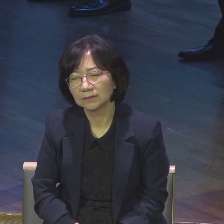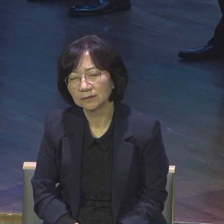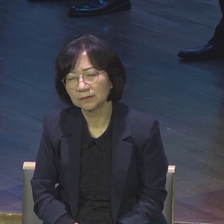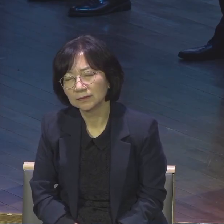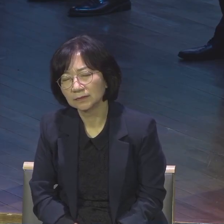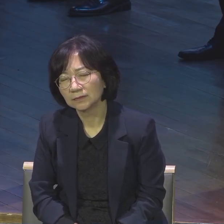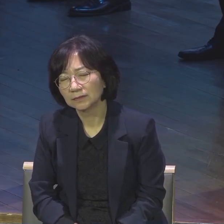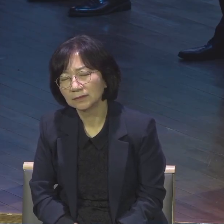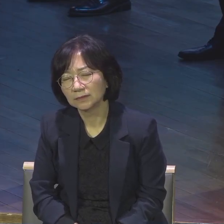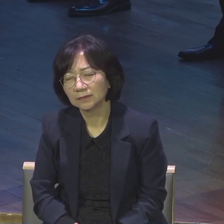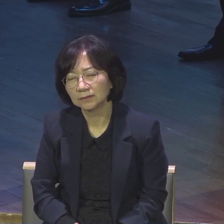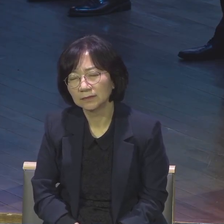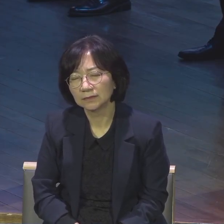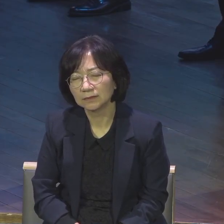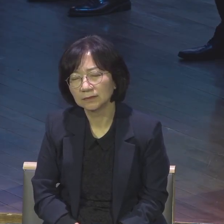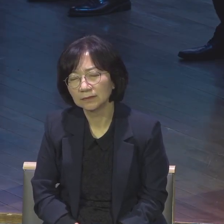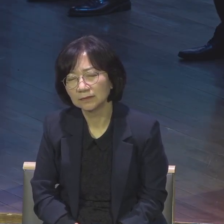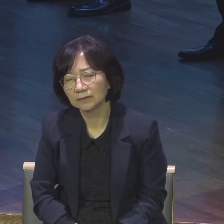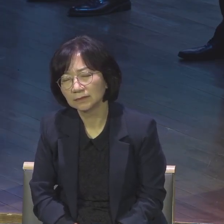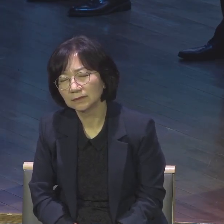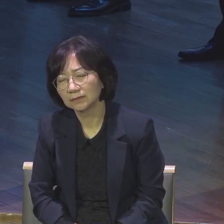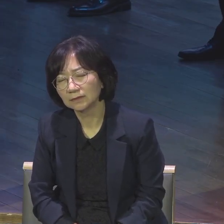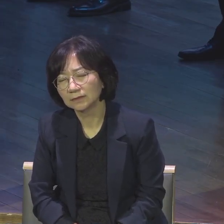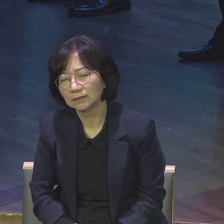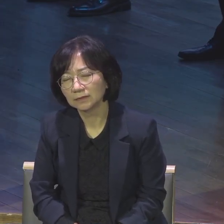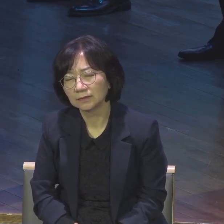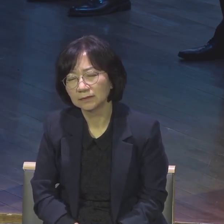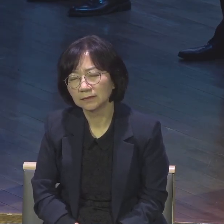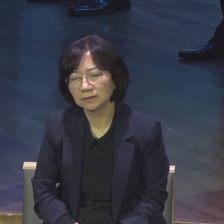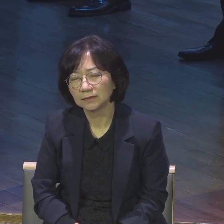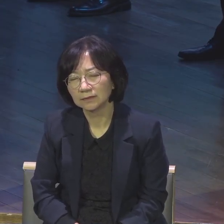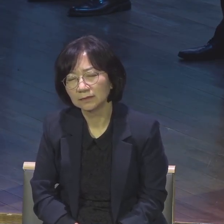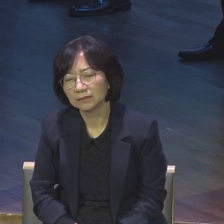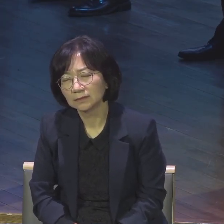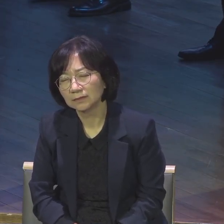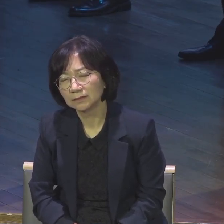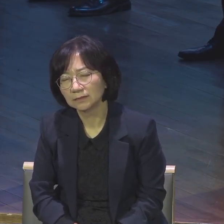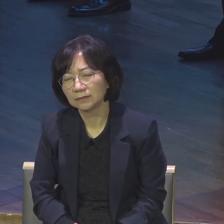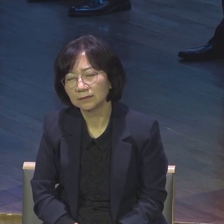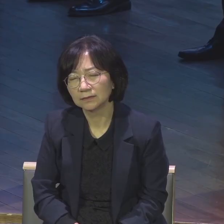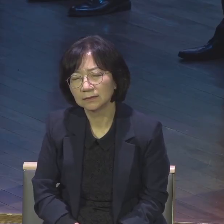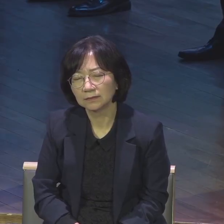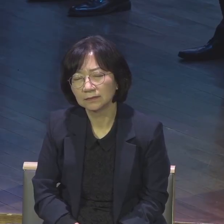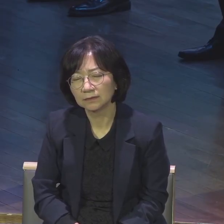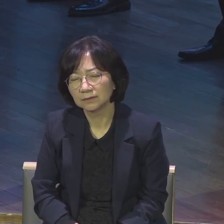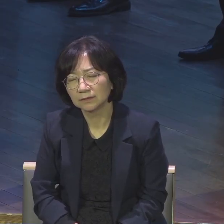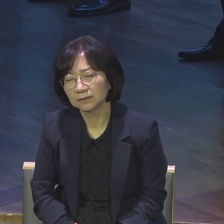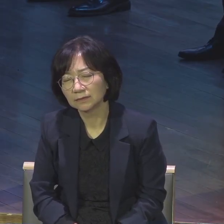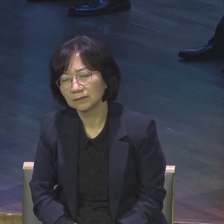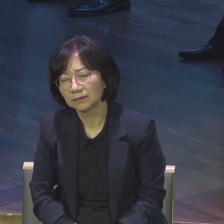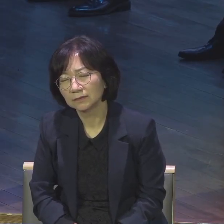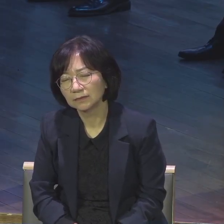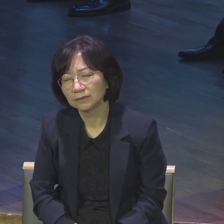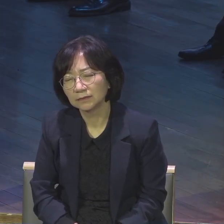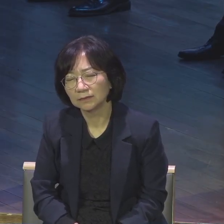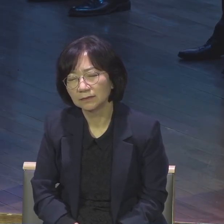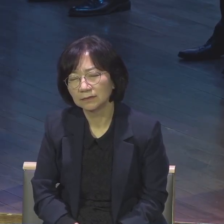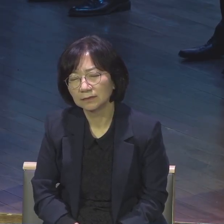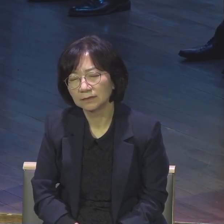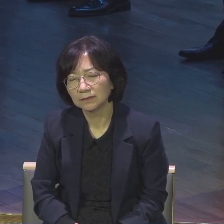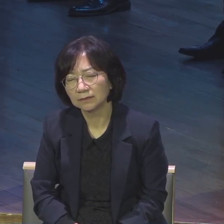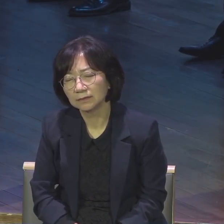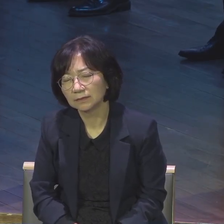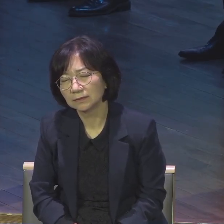어려움이 그리스도만을 전하고 남기는 최고의 발판이 되게 하여 주시옵소서. 모든 낙심하지